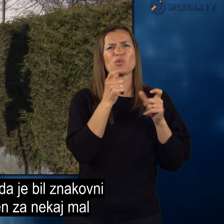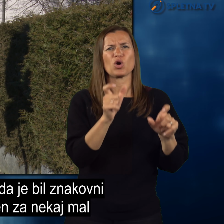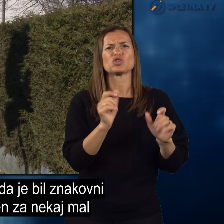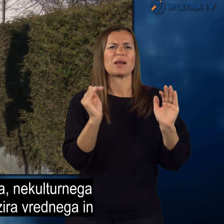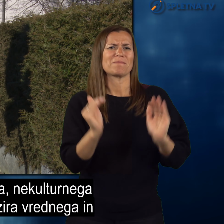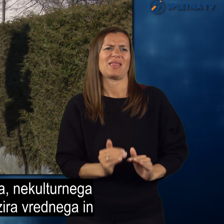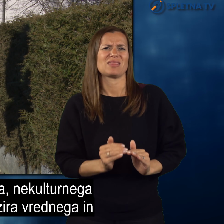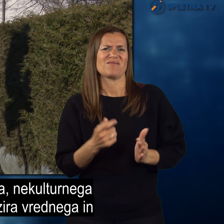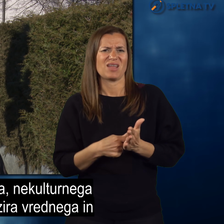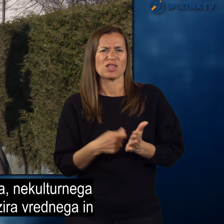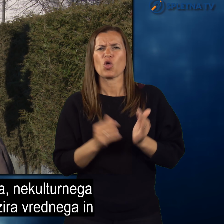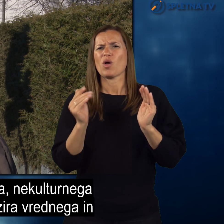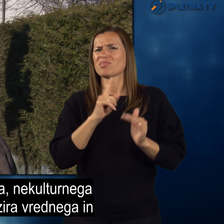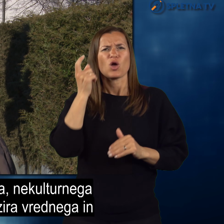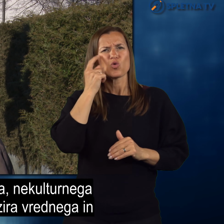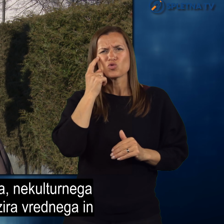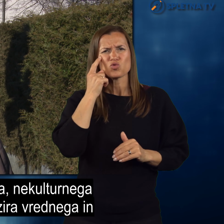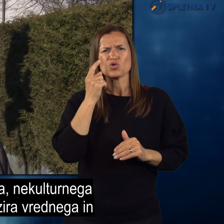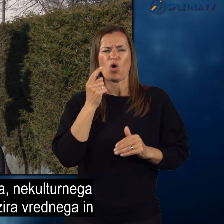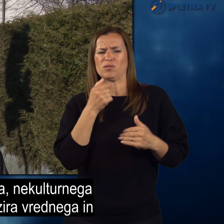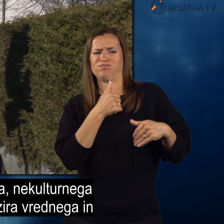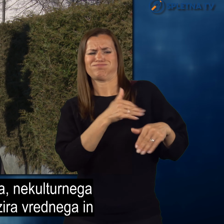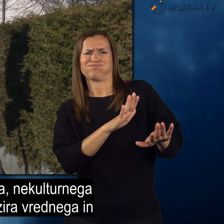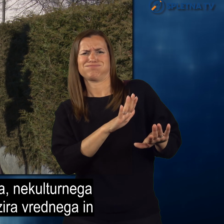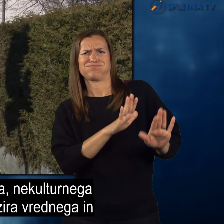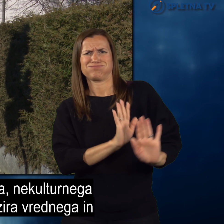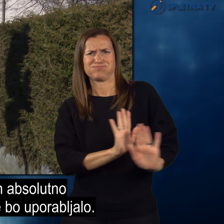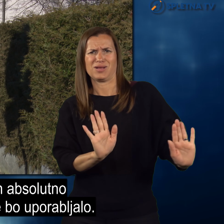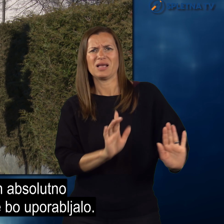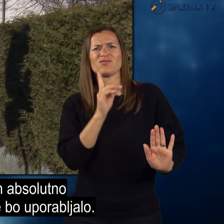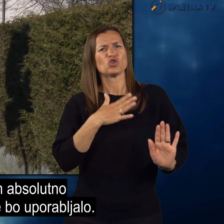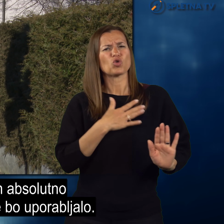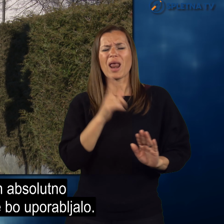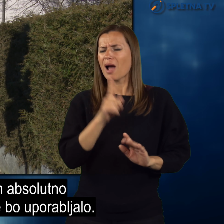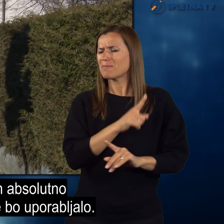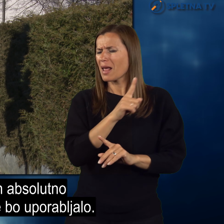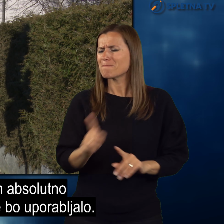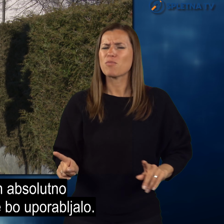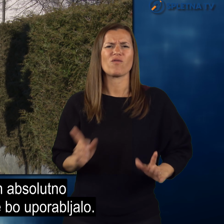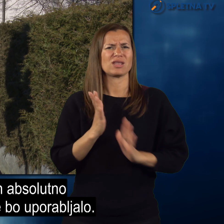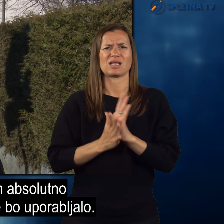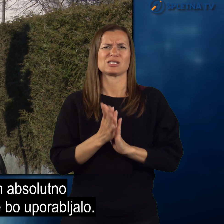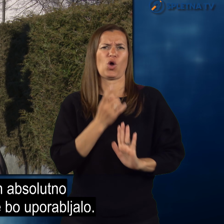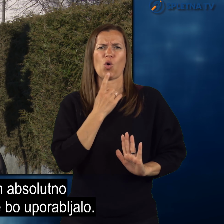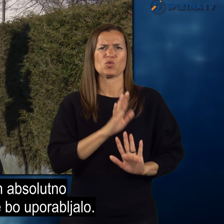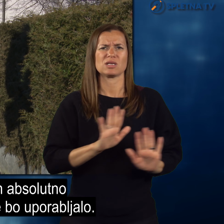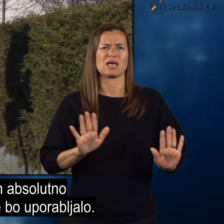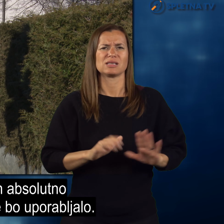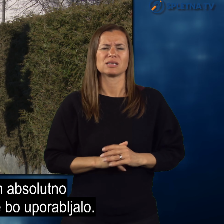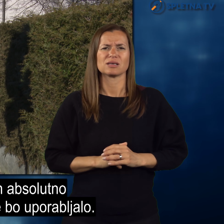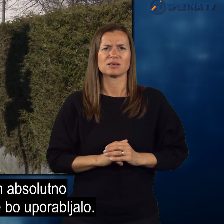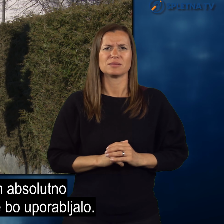za nekaj manj vrednega, nekulturnega in skratka prezira vrednega in da v šolah absolutno se tega več